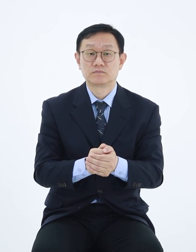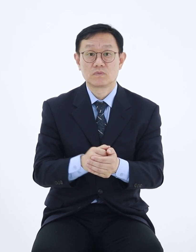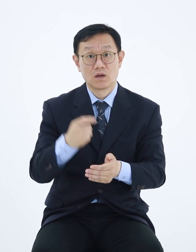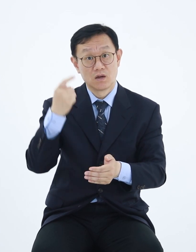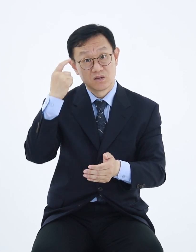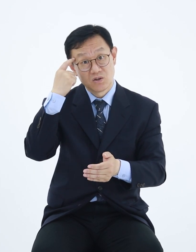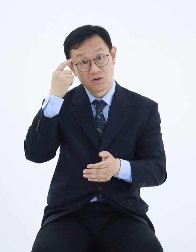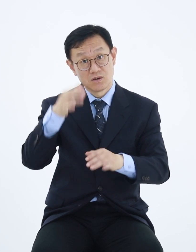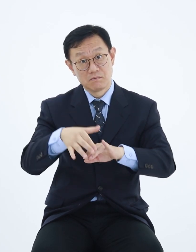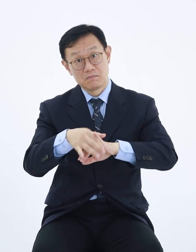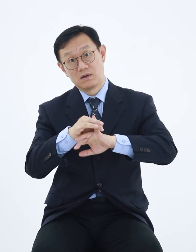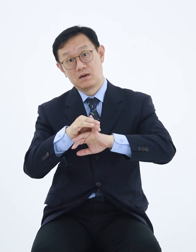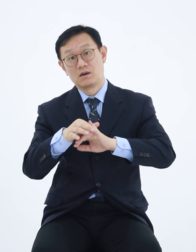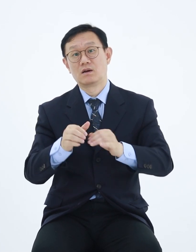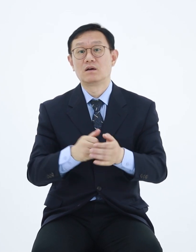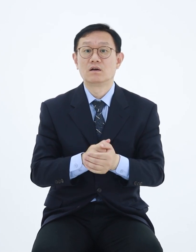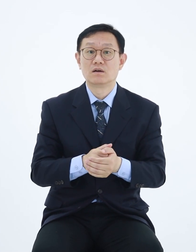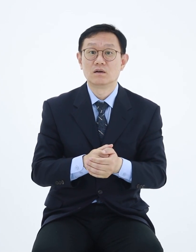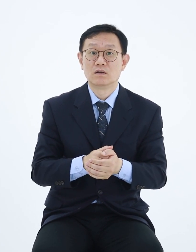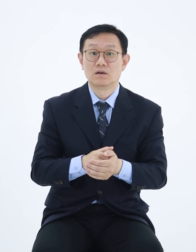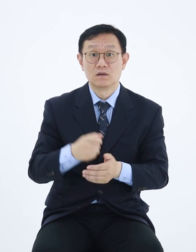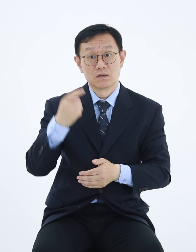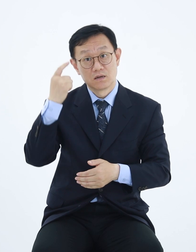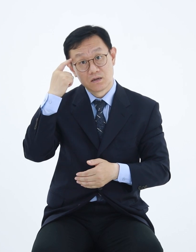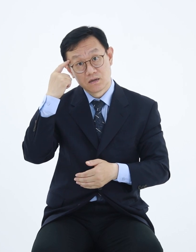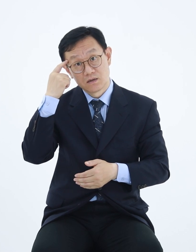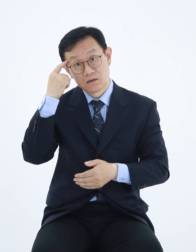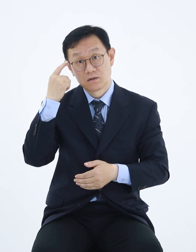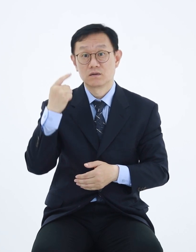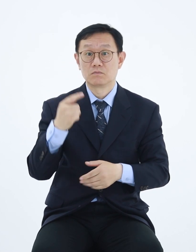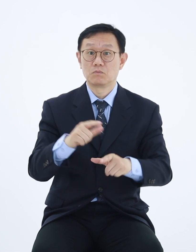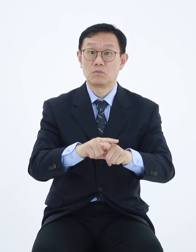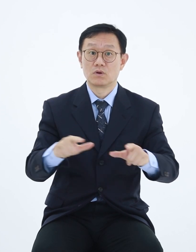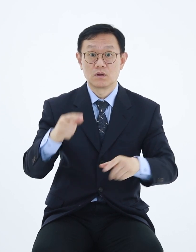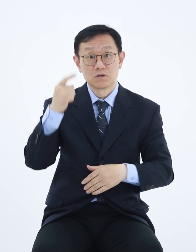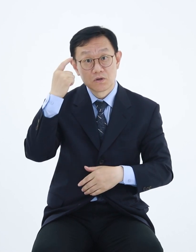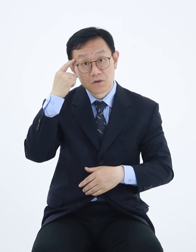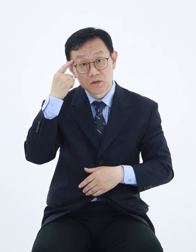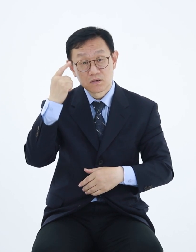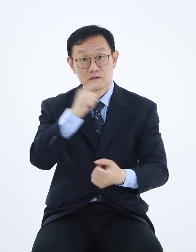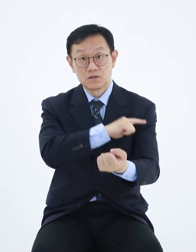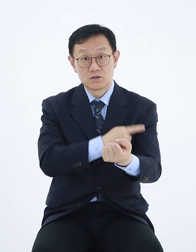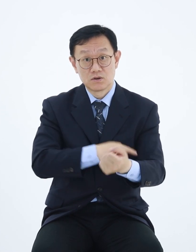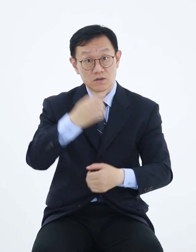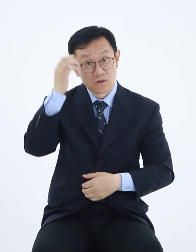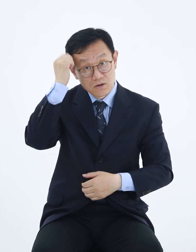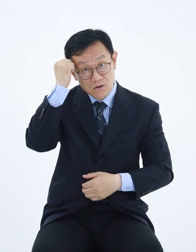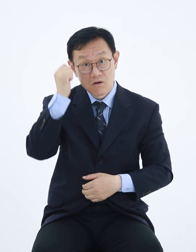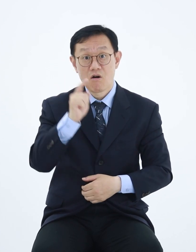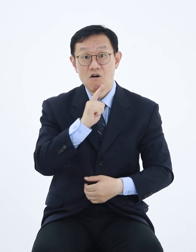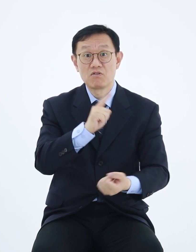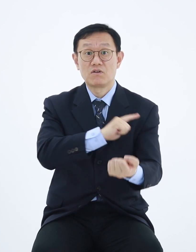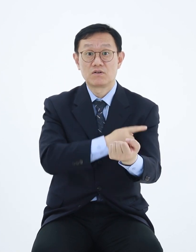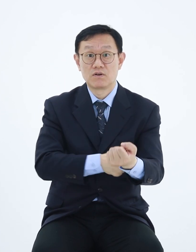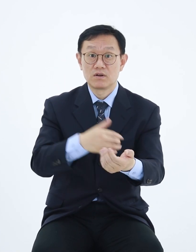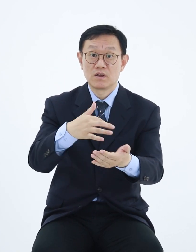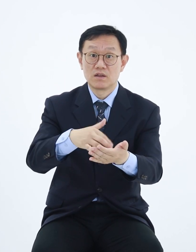정신적 손상. 의식 및 에너지 같은 일반적 정신기능과 기억력, 언어력 및 계산력과 같은